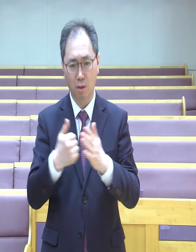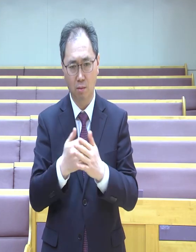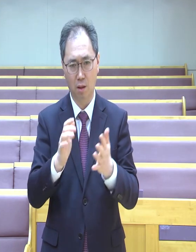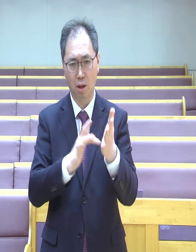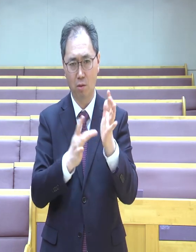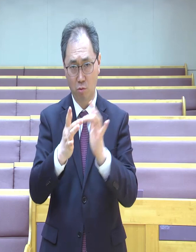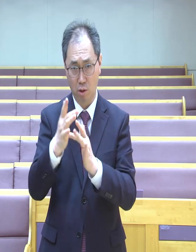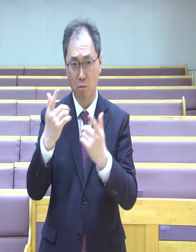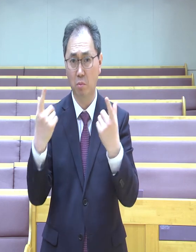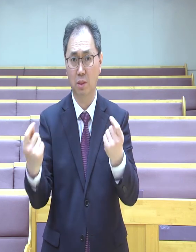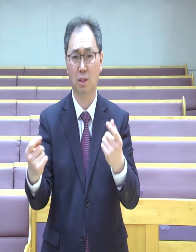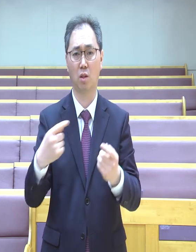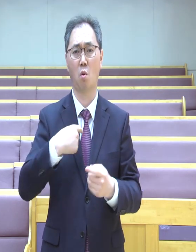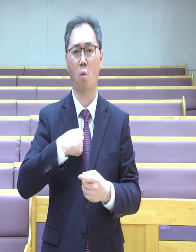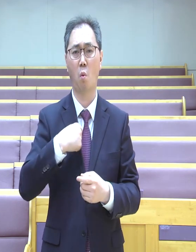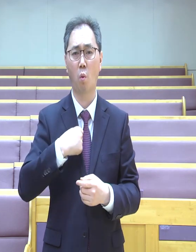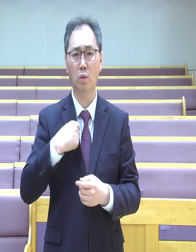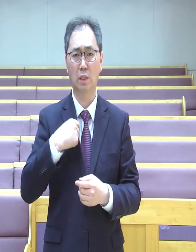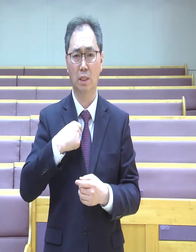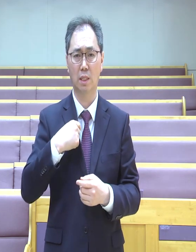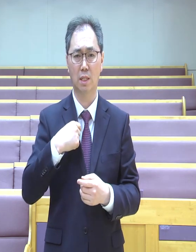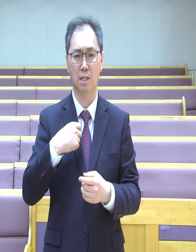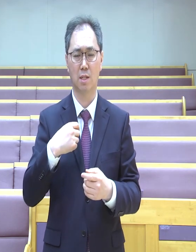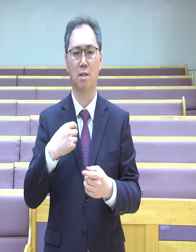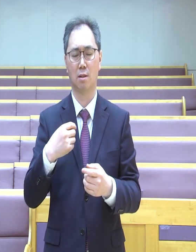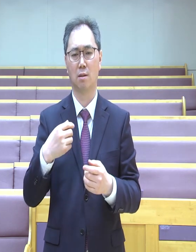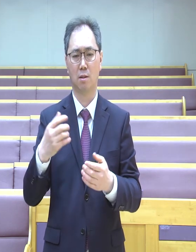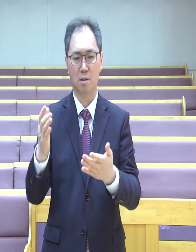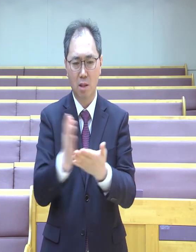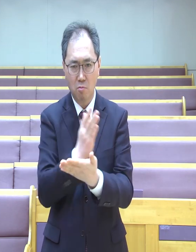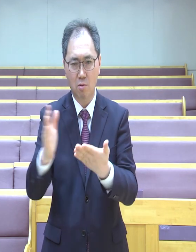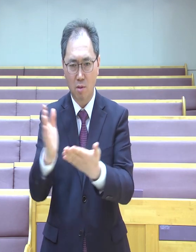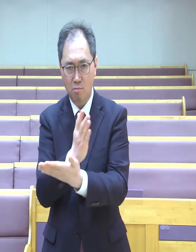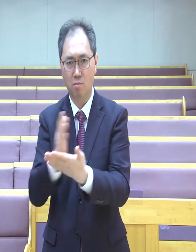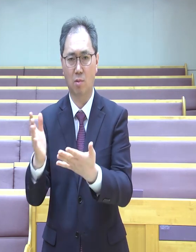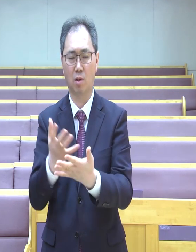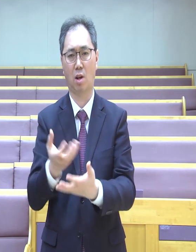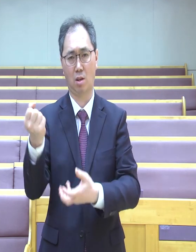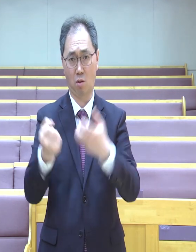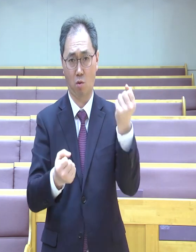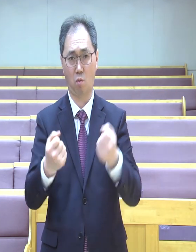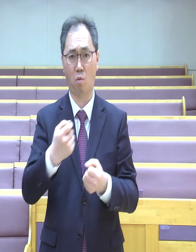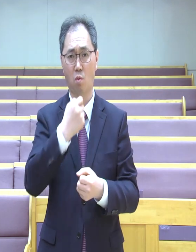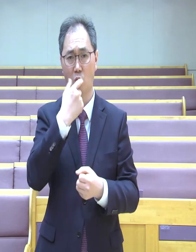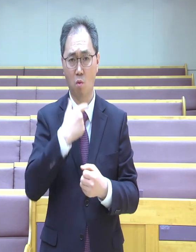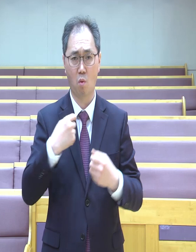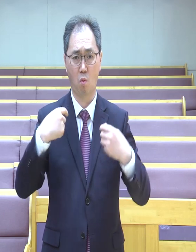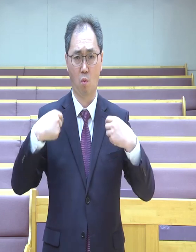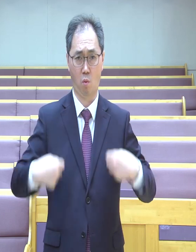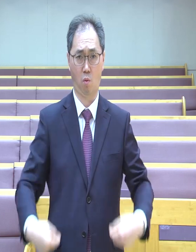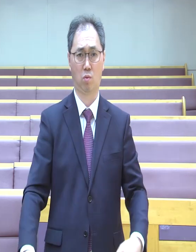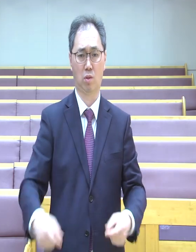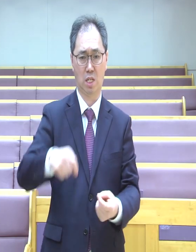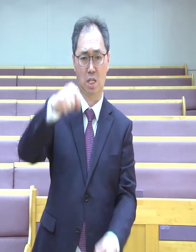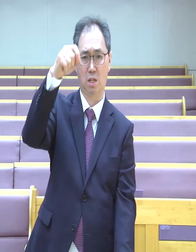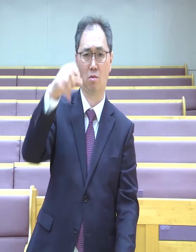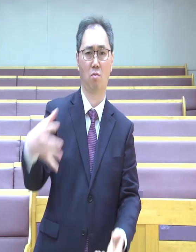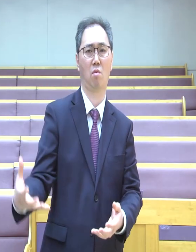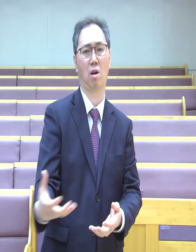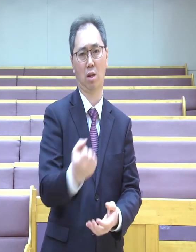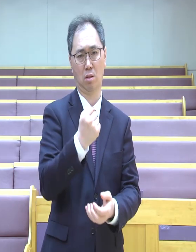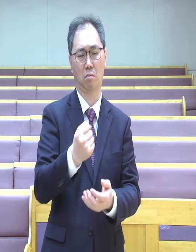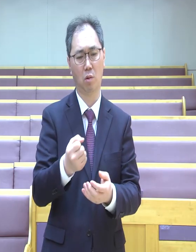나눠 갖고 속옷은 한 사람이 갖기로 하고 제비를 뽑았습니다. 그들이 주사위를